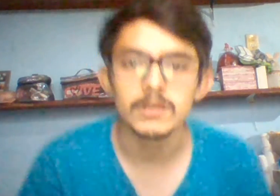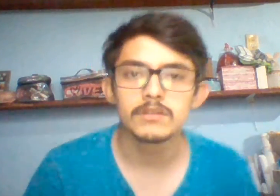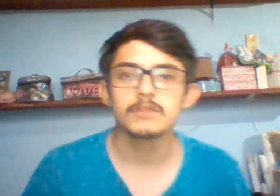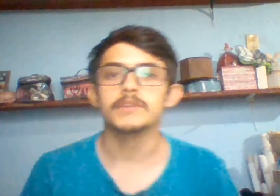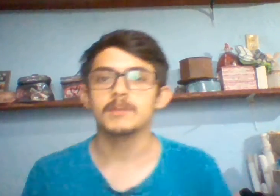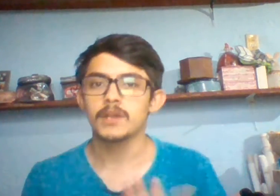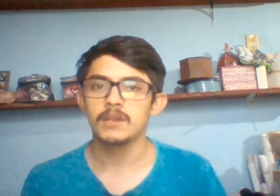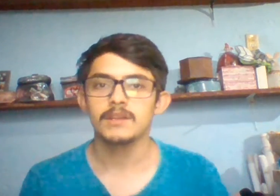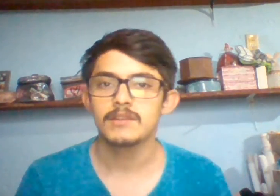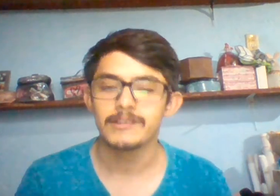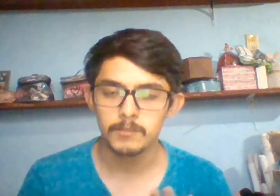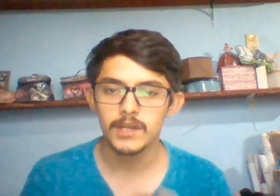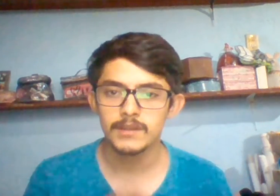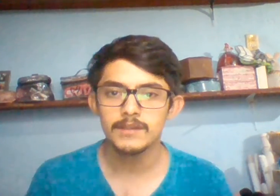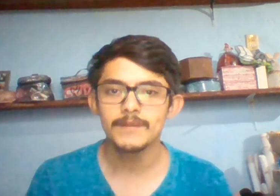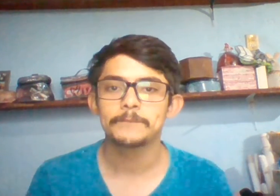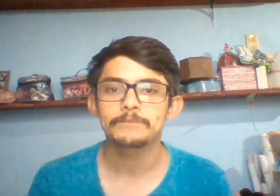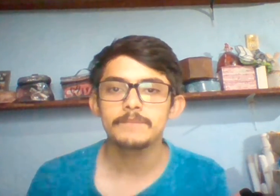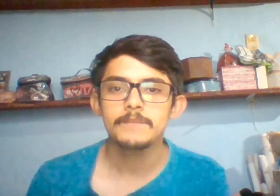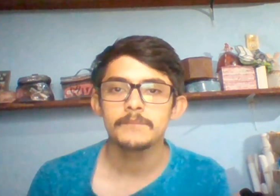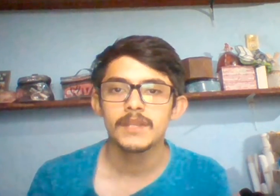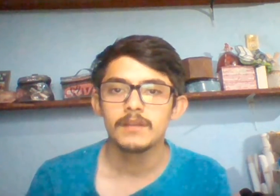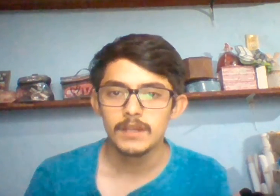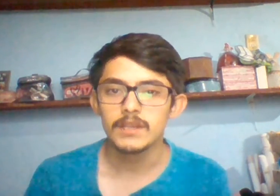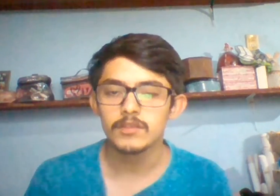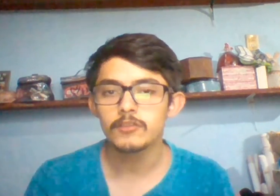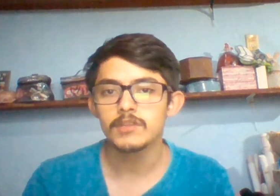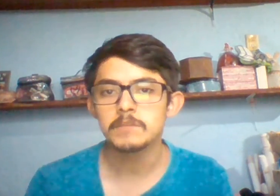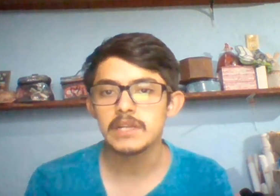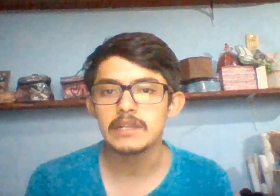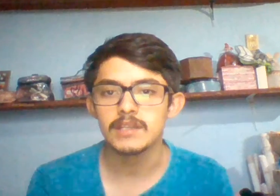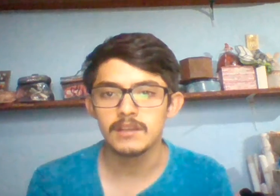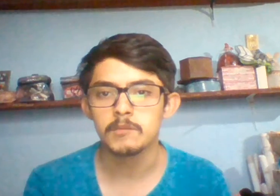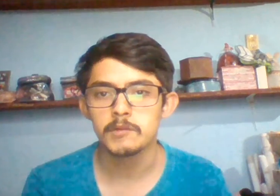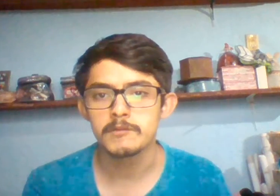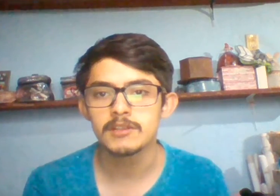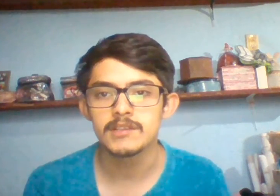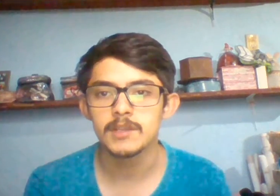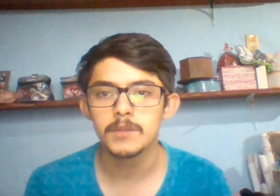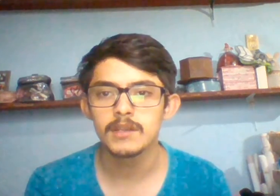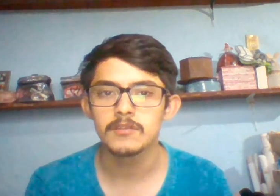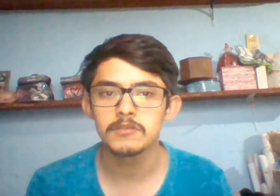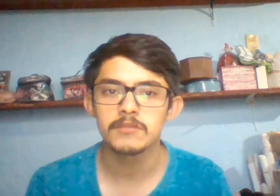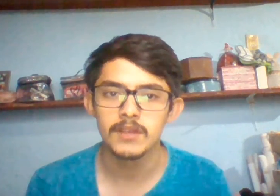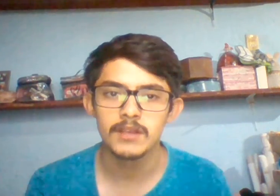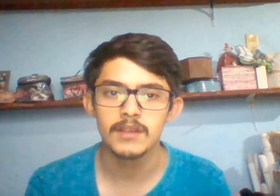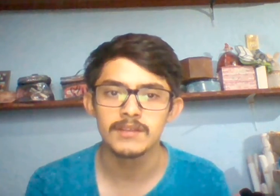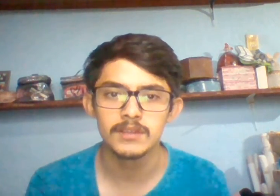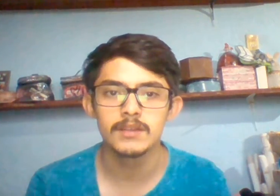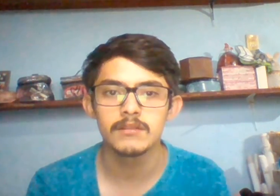cuatro principales partes. Entonces, una es para la entrada de movimiento al sistema, que se usa un eje excéntrico que